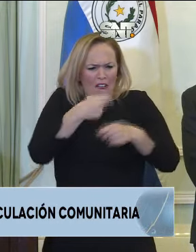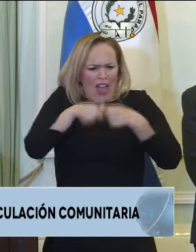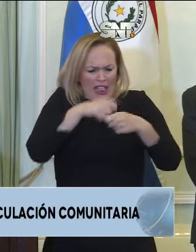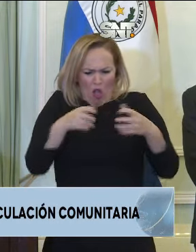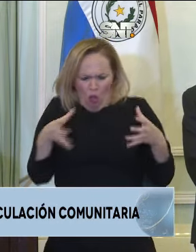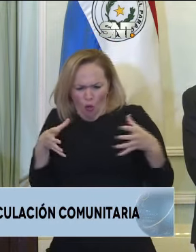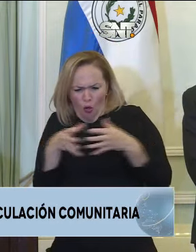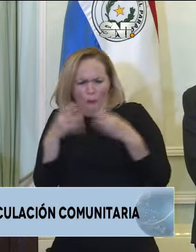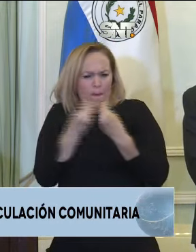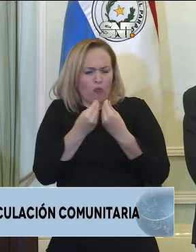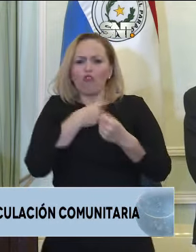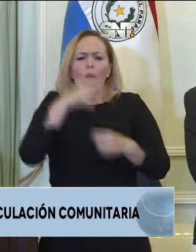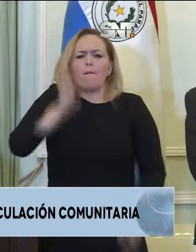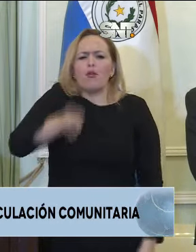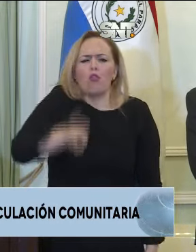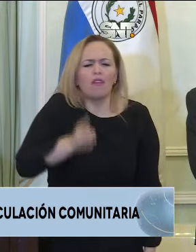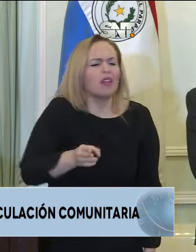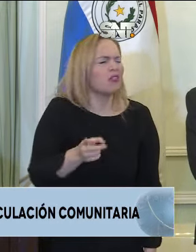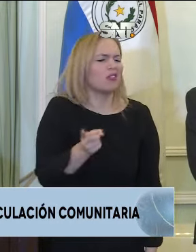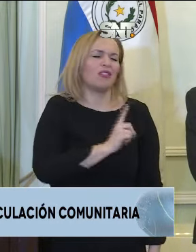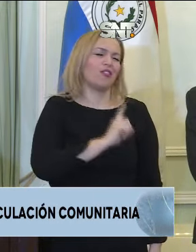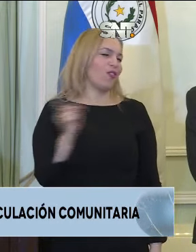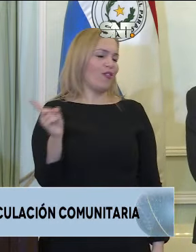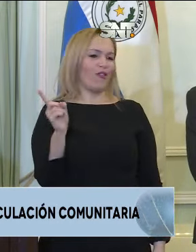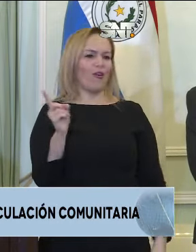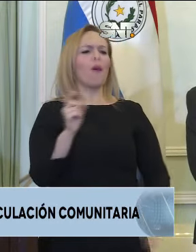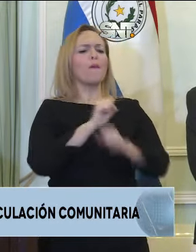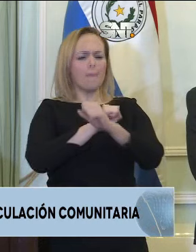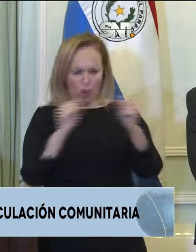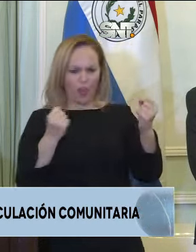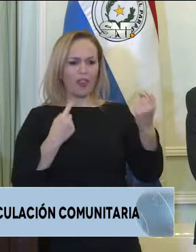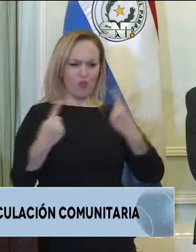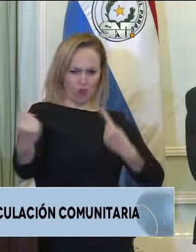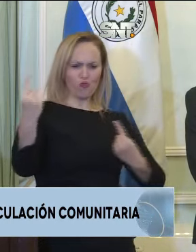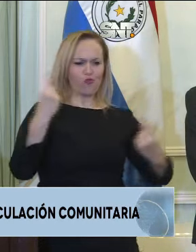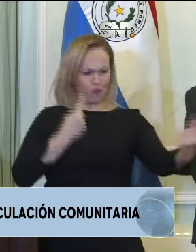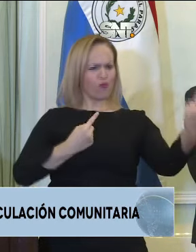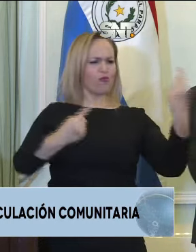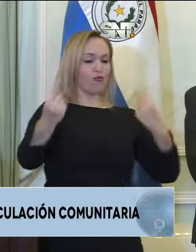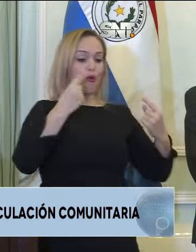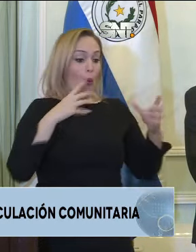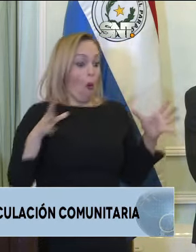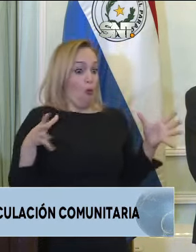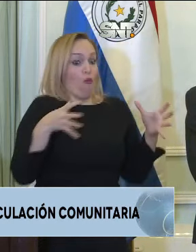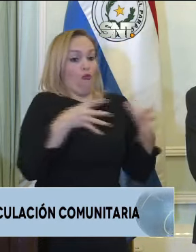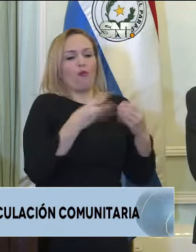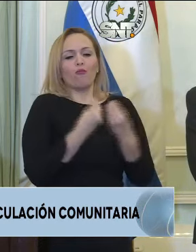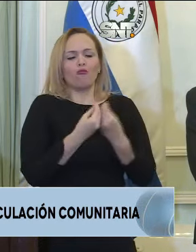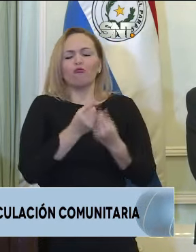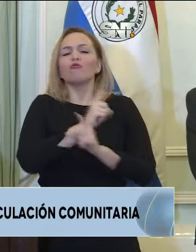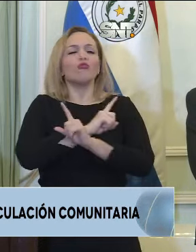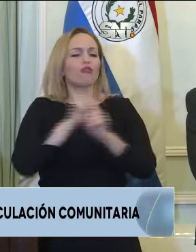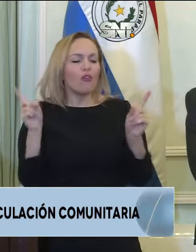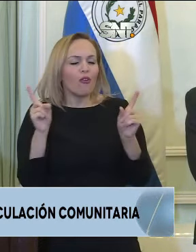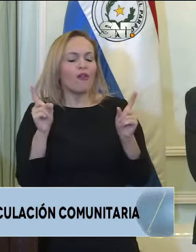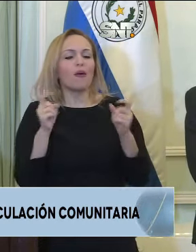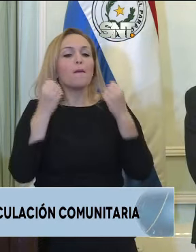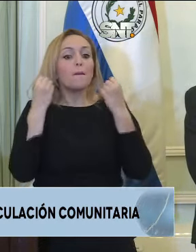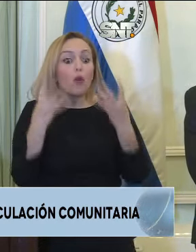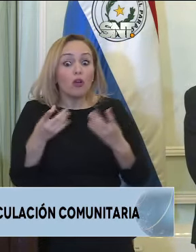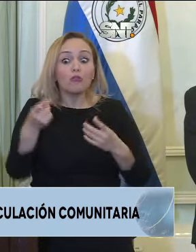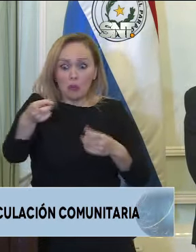impedir que trabaje, porque yo no creo además que el kit es un coayuvante, no es la solución. Por lo